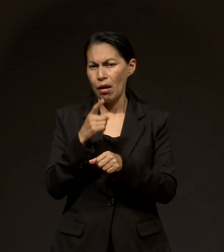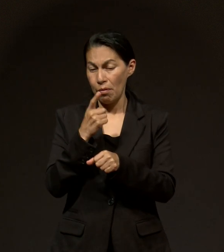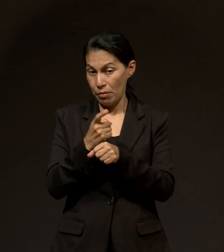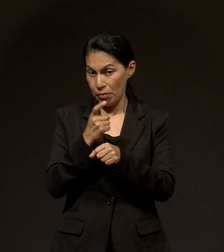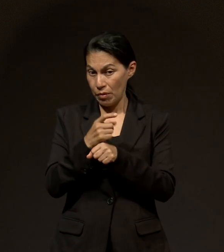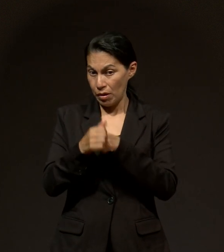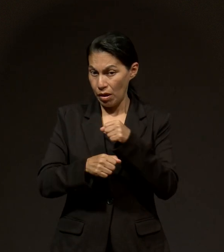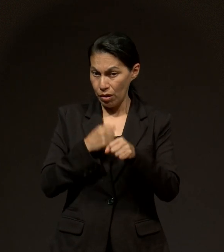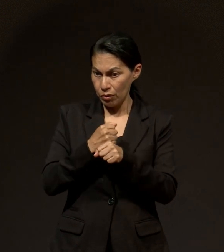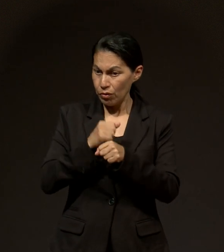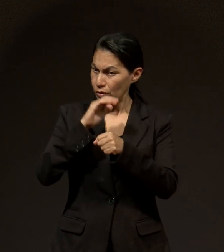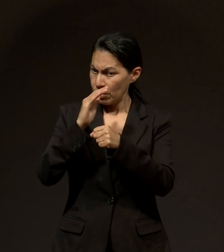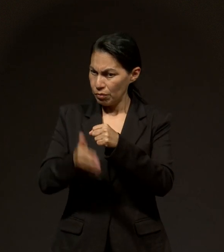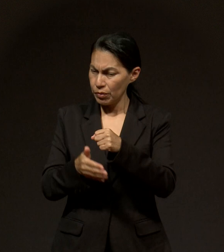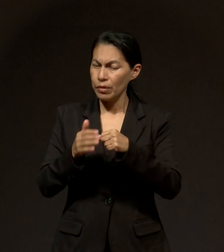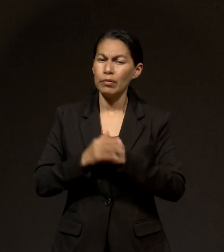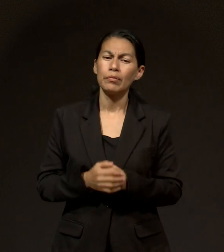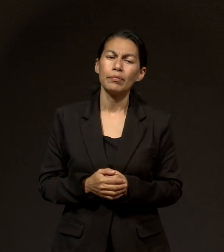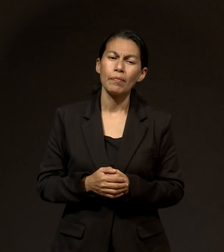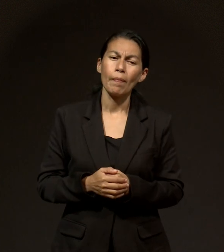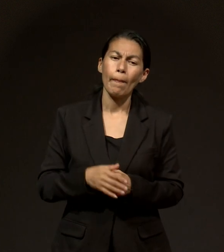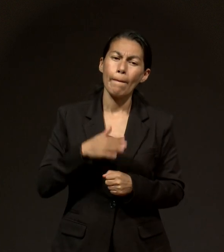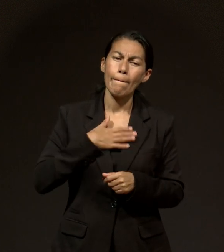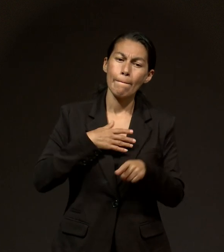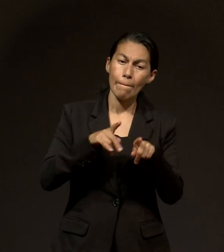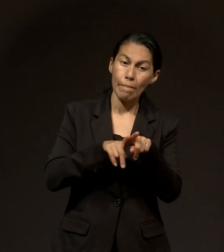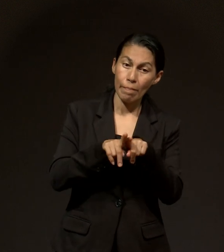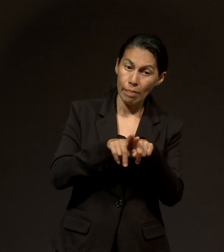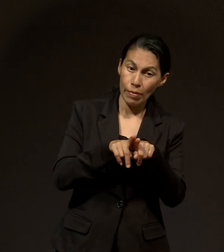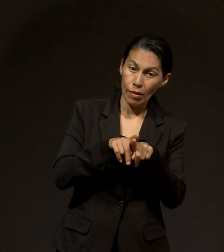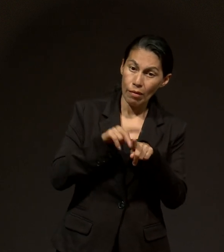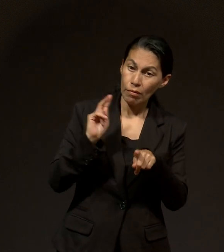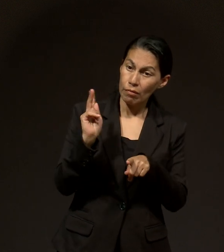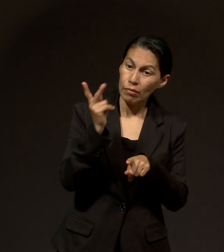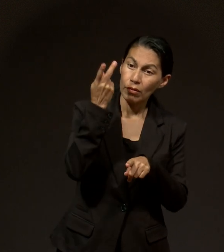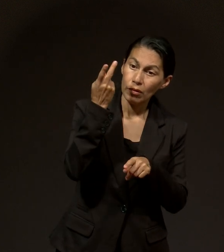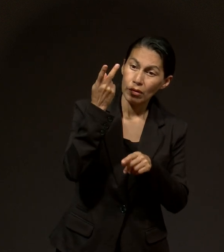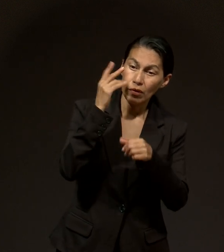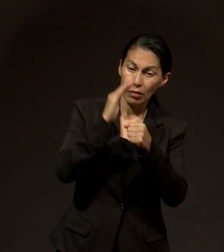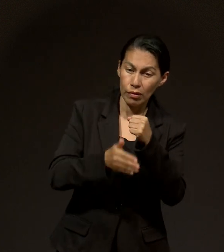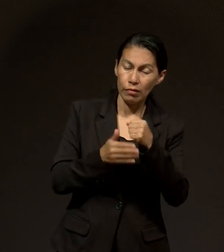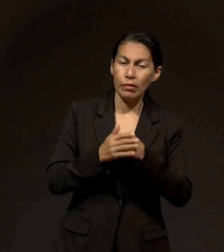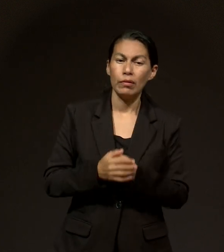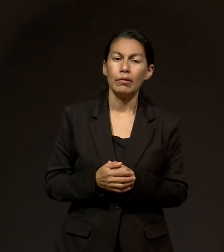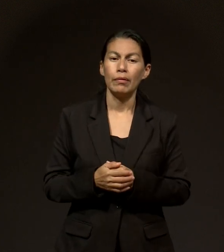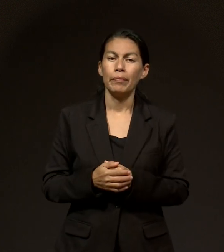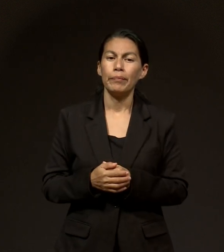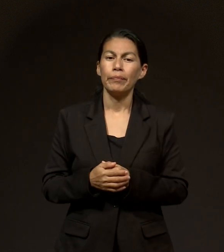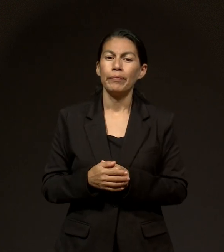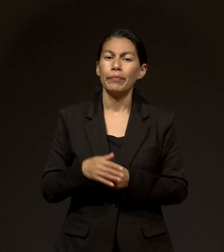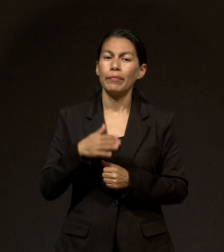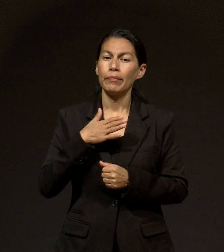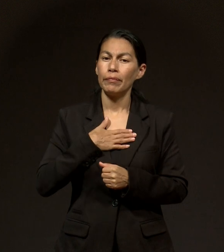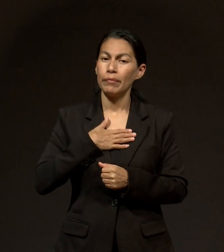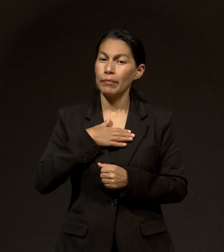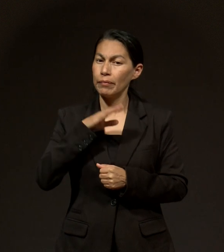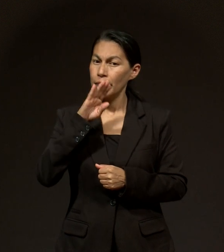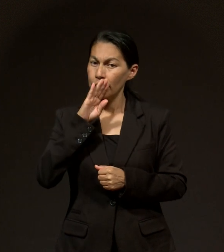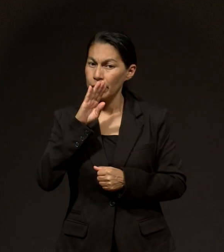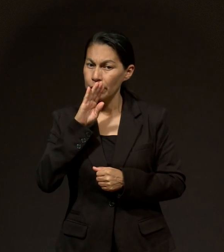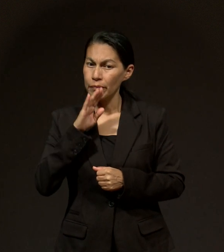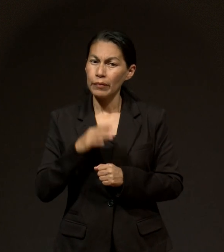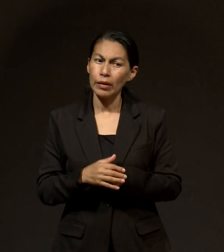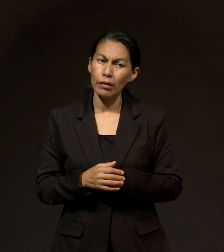Entonces, termino mi primer año de secundaria y mi hermana termina la preparatoria. Y mi mamá